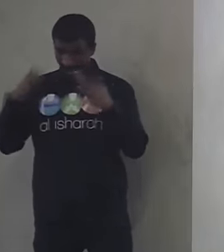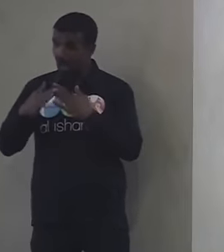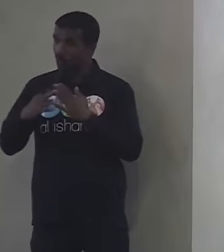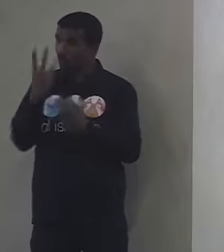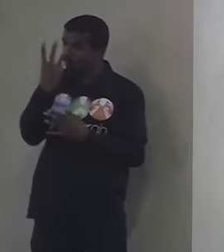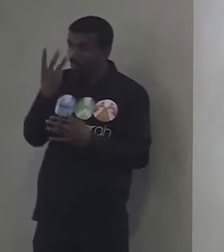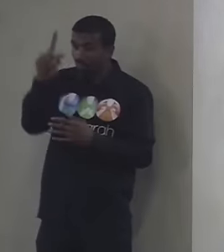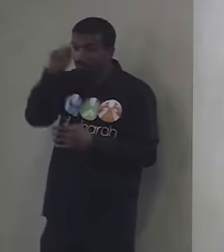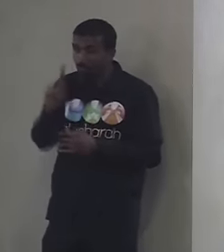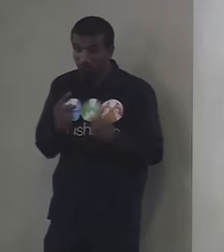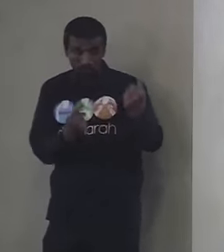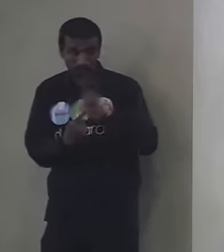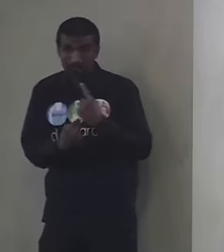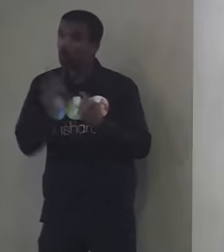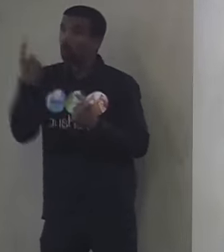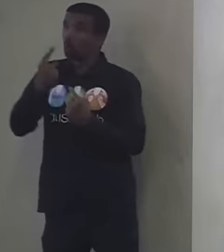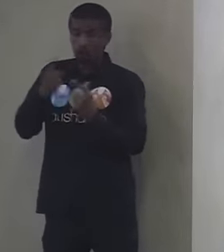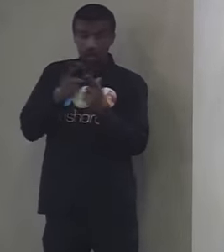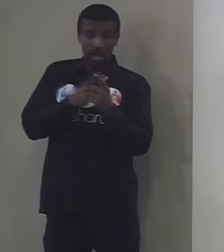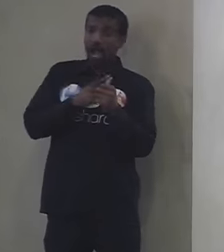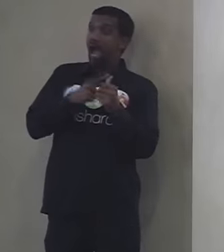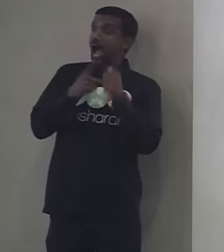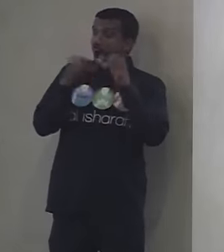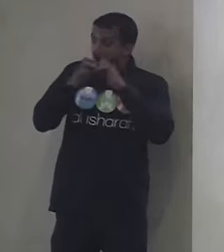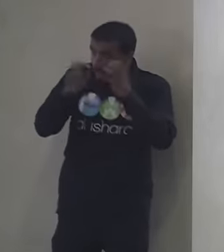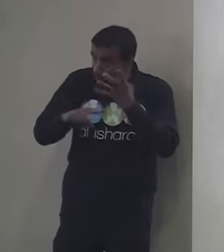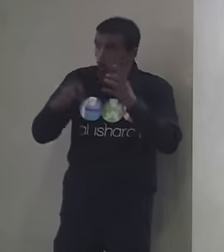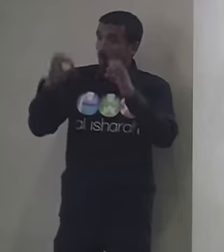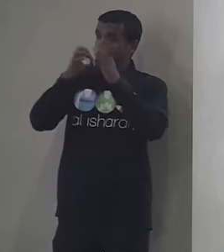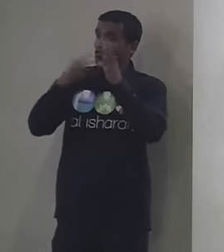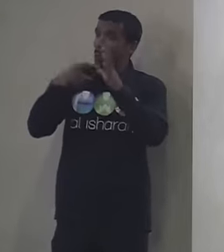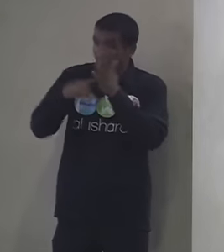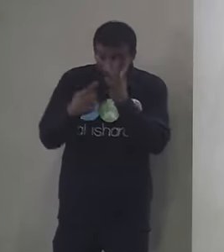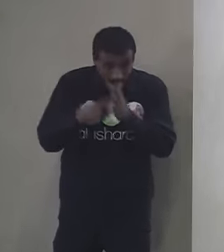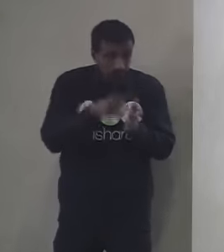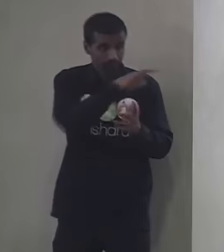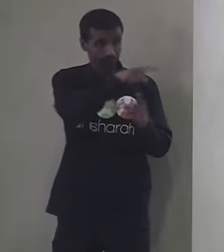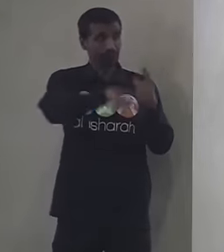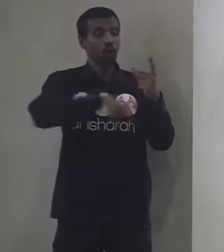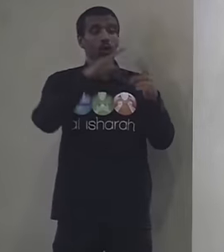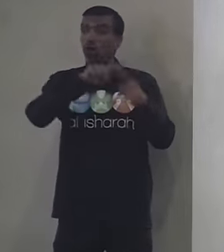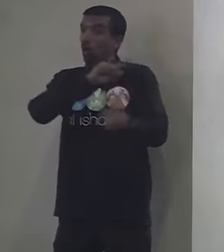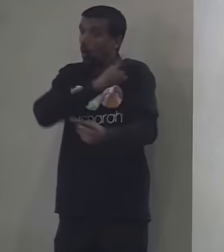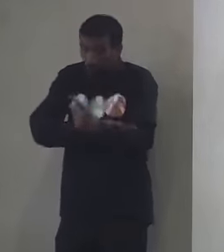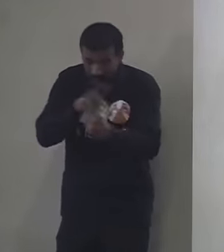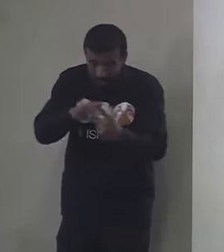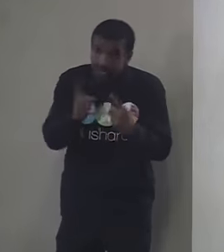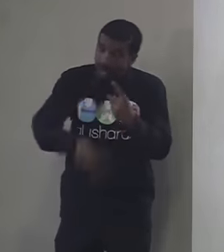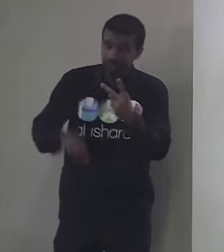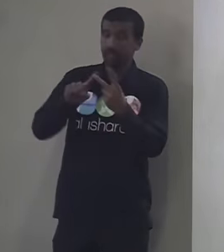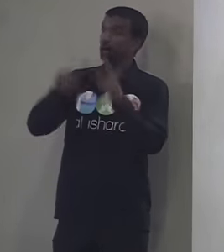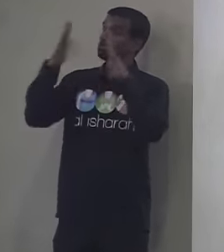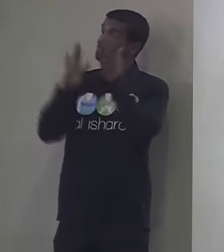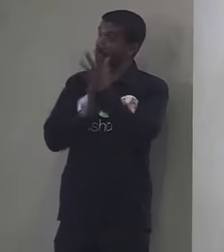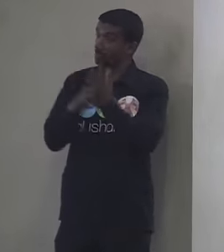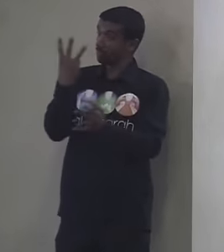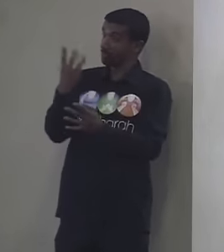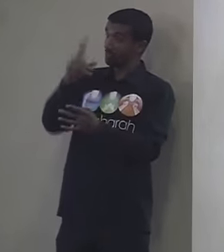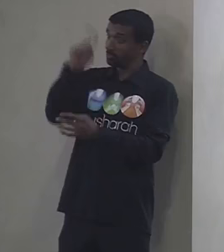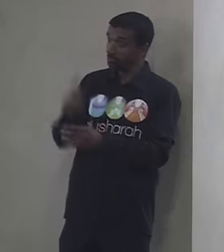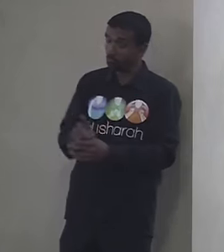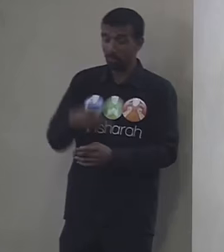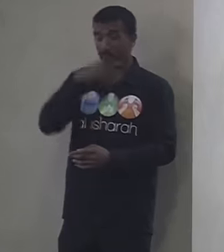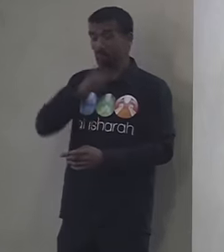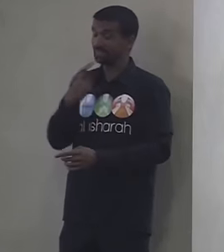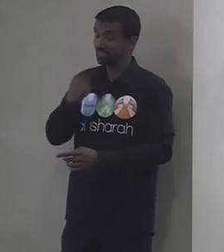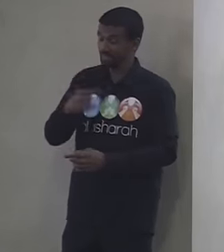nobody is more honored today than I am. Rasulullah is sitting there, Abu Bakr is sitting there, Umar ibn al-Khattab is sitting there. So he's so happy. فَانْطَلَقْ. So